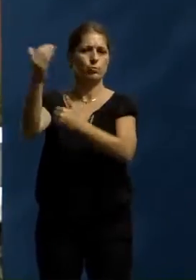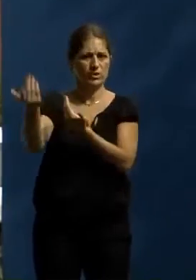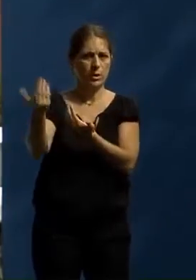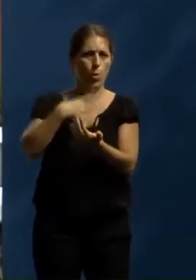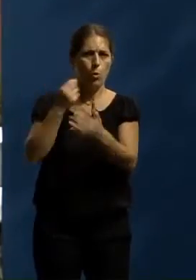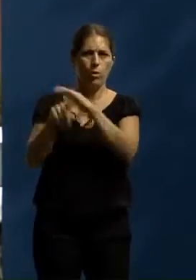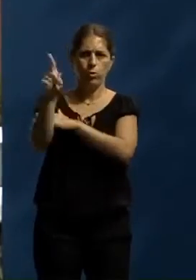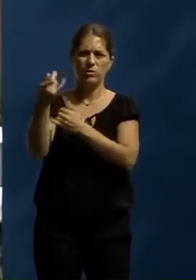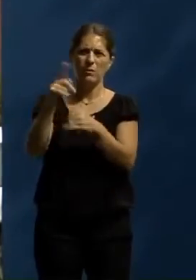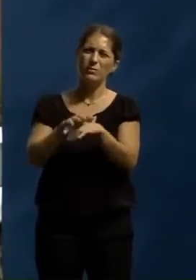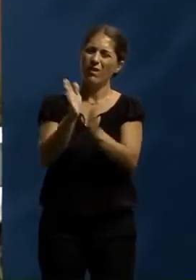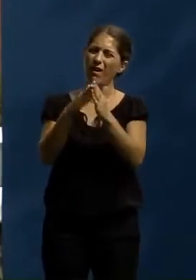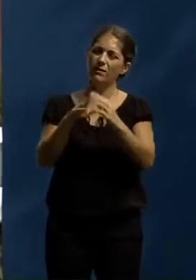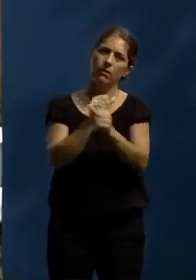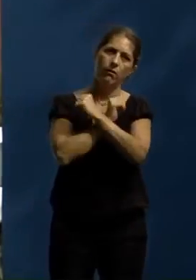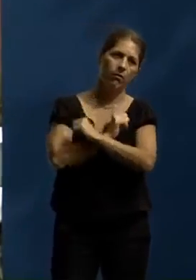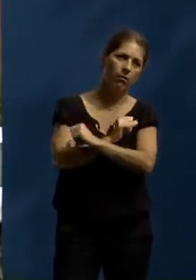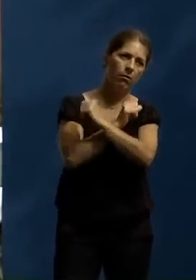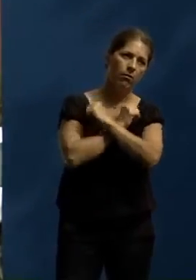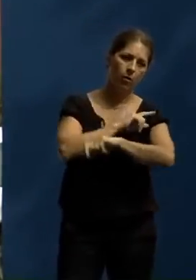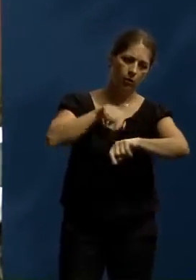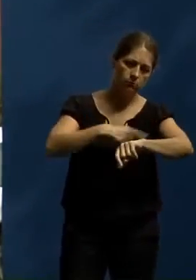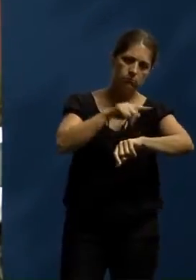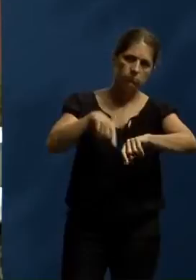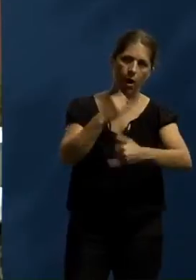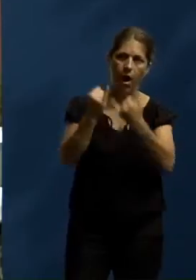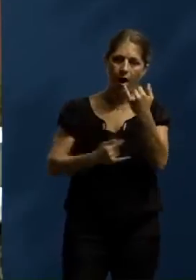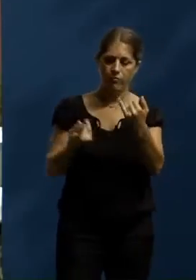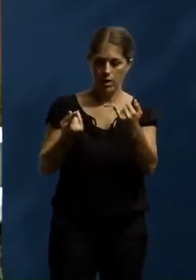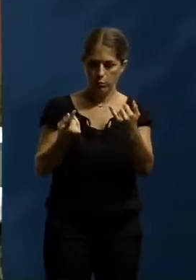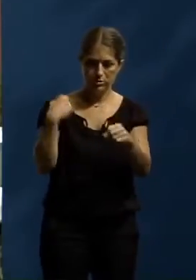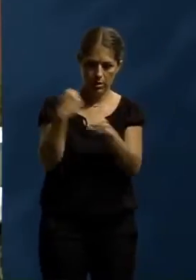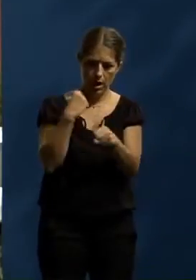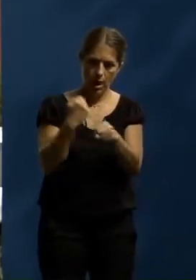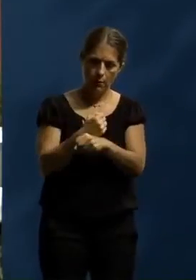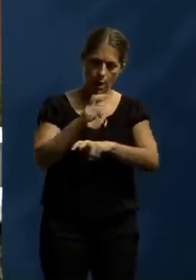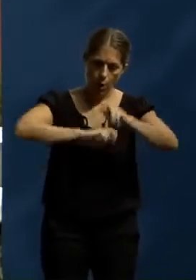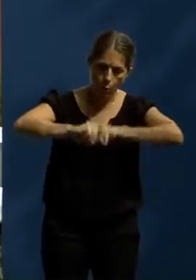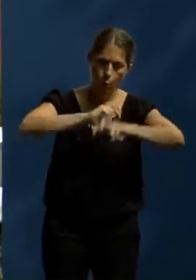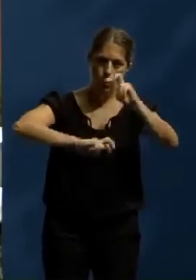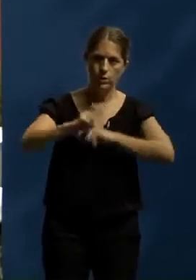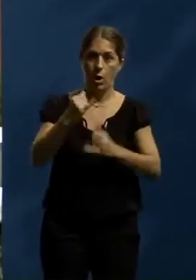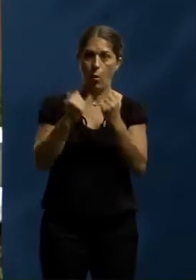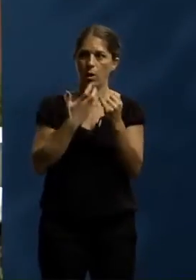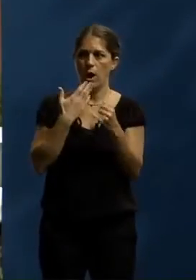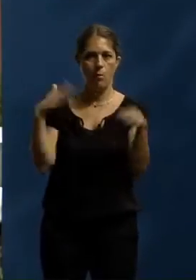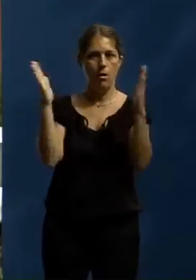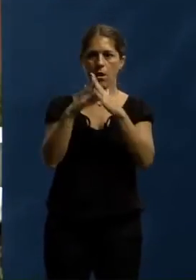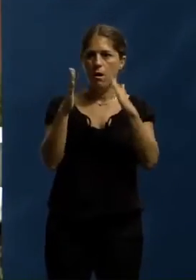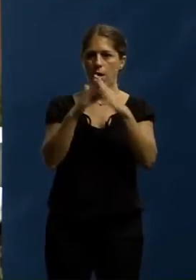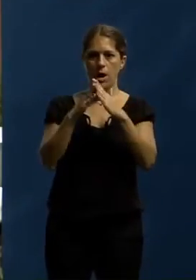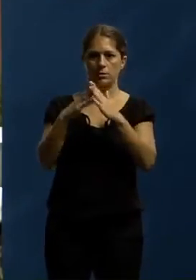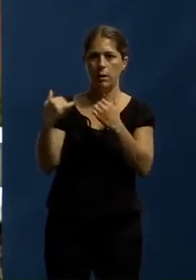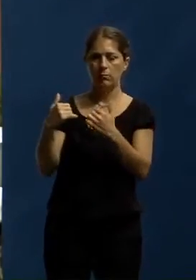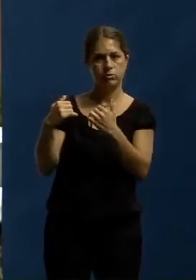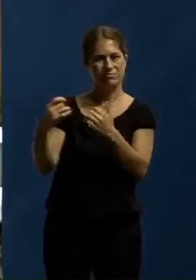sin ter que estar esperando na súa casa longas horas a ver se encontra un traballo ou rápidas horas agardando a ver se o desafiuzan. Nós non cremos